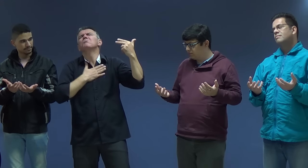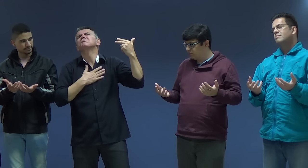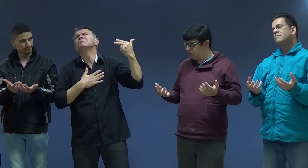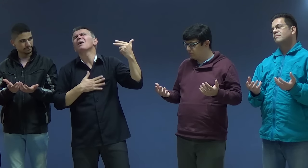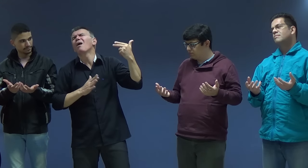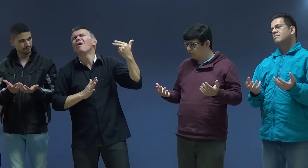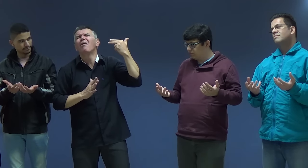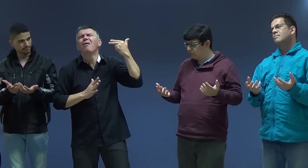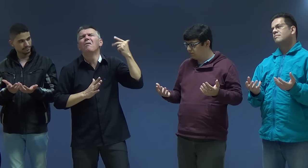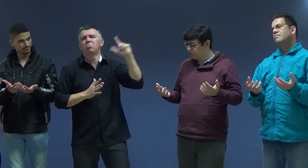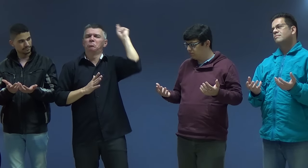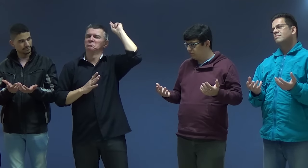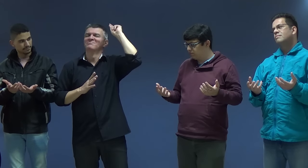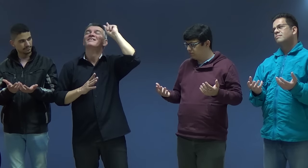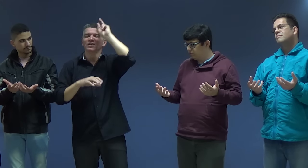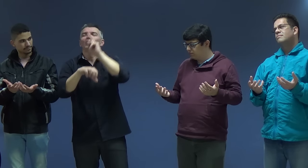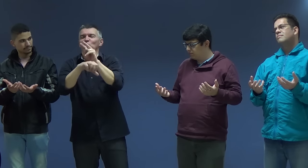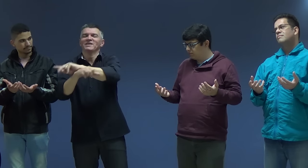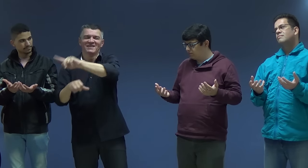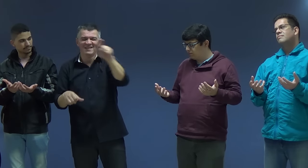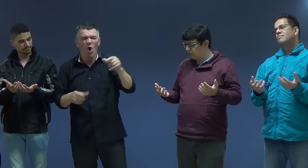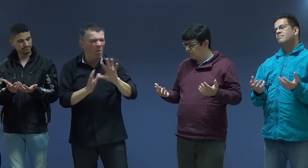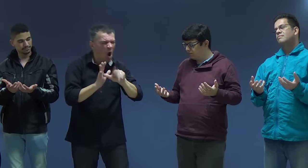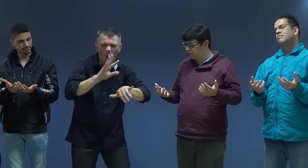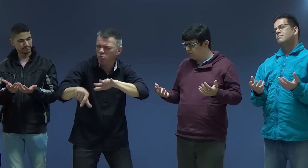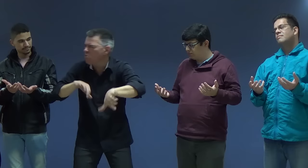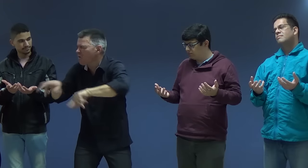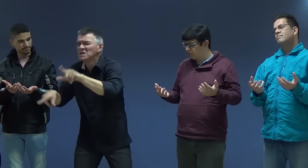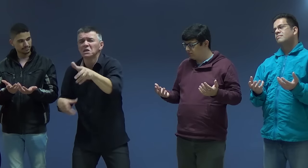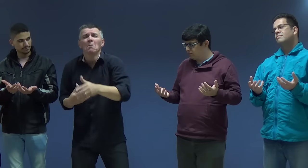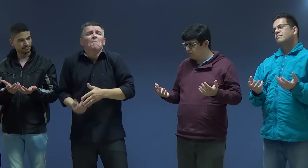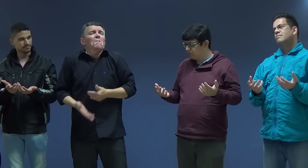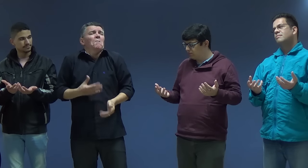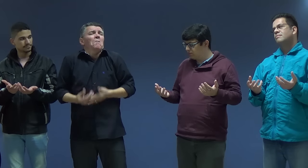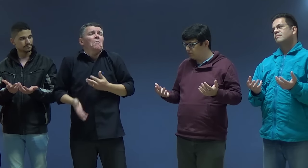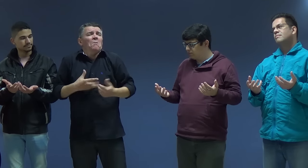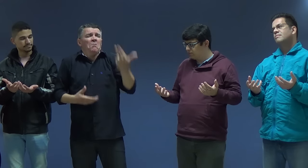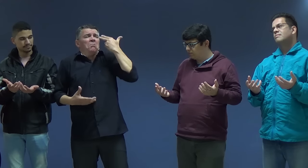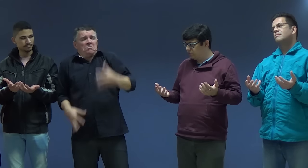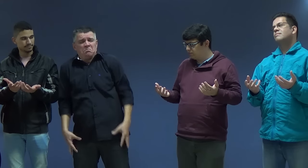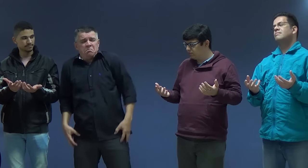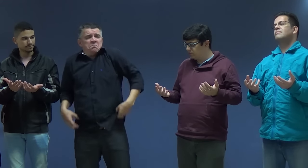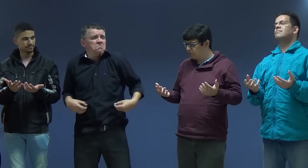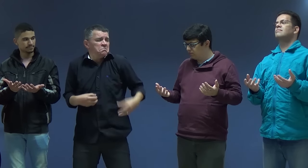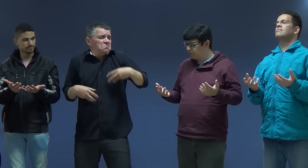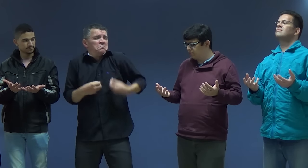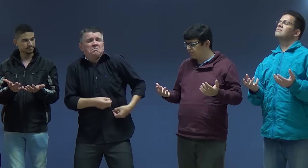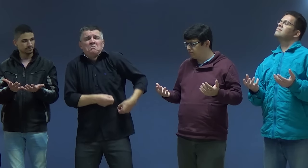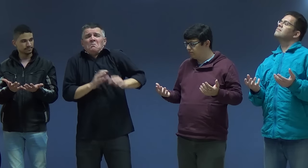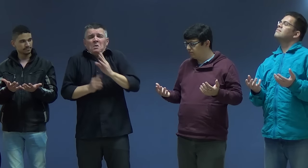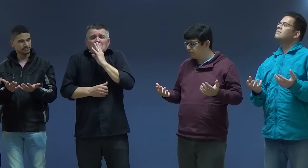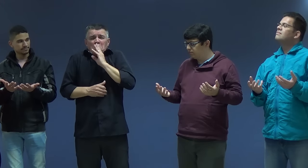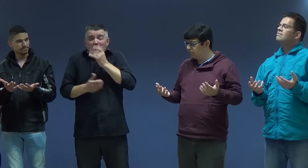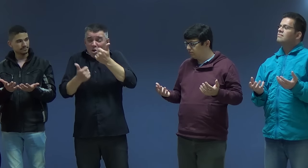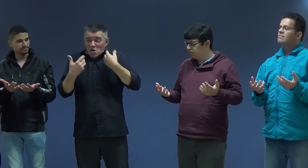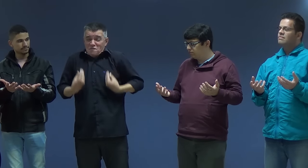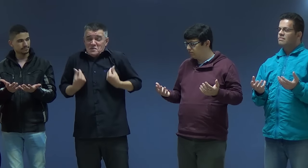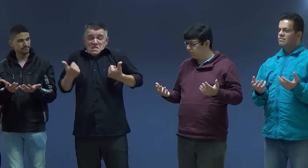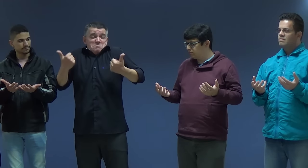estejam ao redor, Pai. Se for um assalto, alguma coisa, não. Que o Senhor esteja protegendo, Senhor. Né? Se for para levar